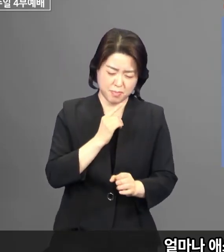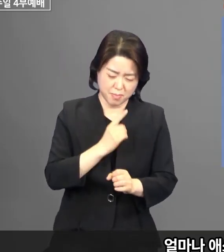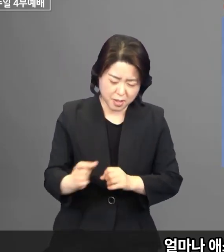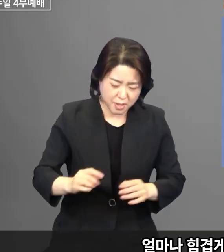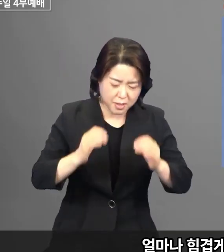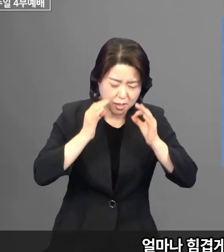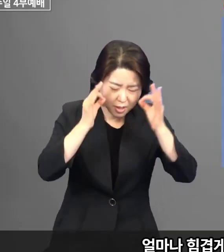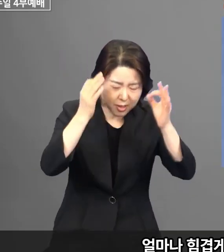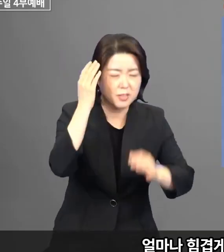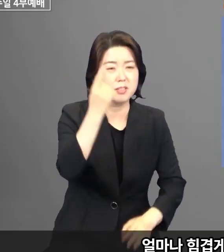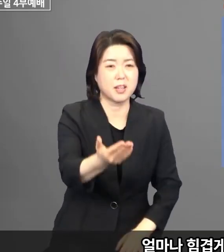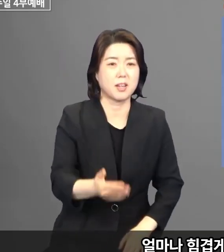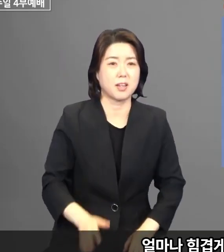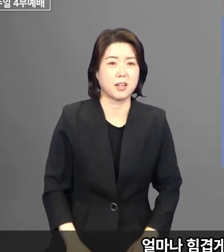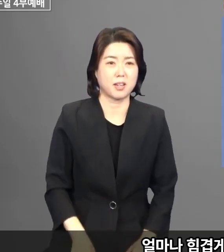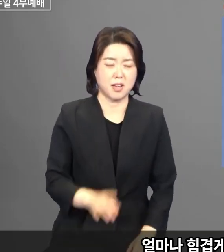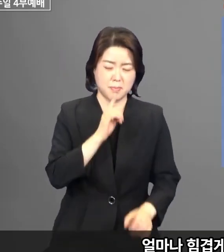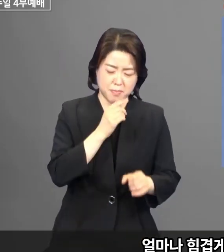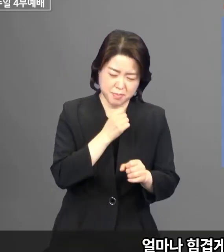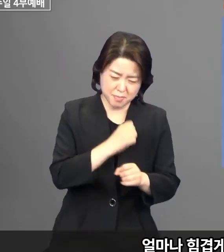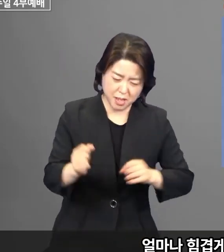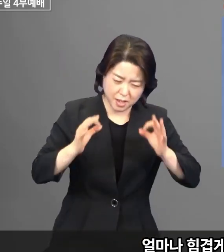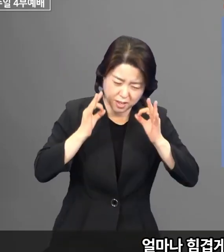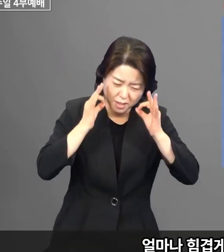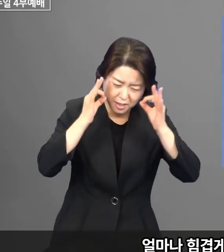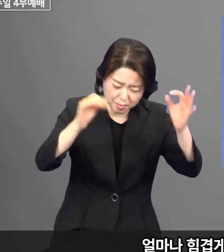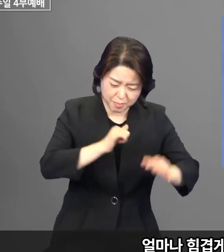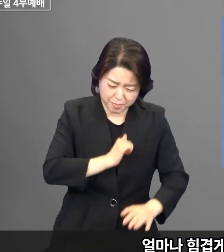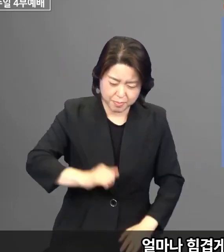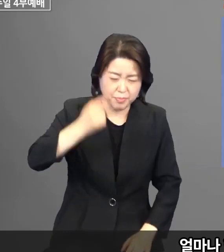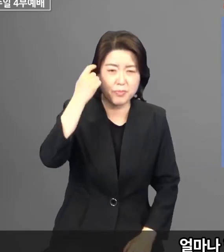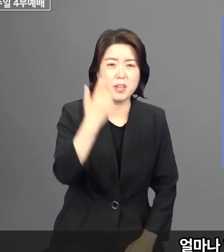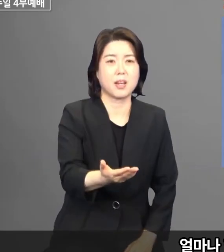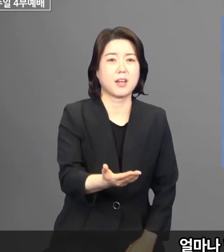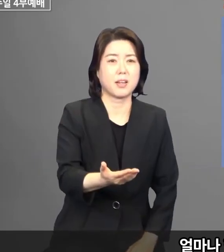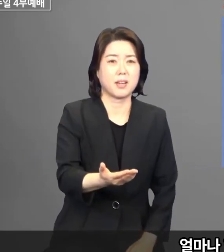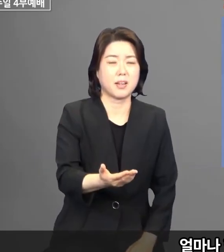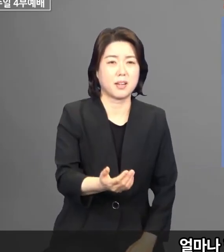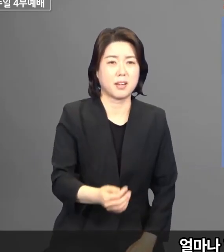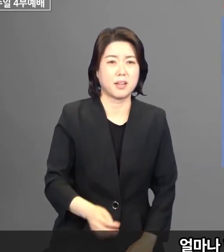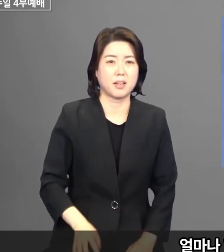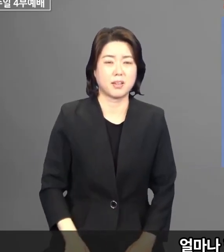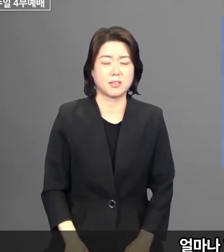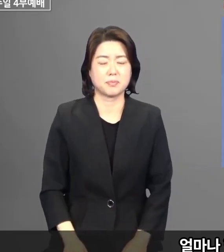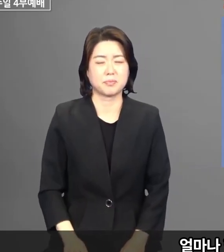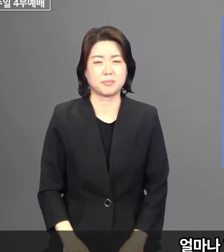있니? 얼마나 힘겹게 견디고 있니?